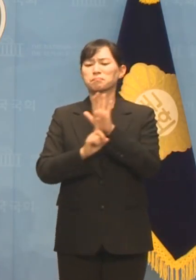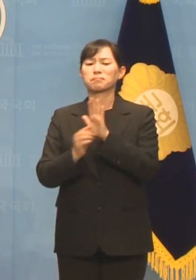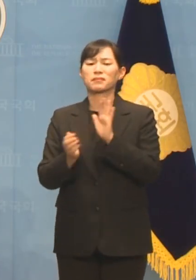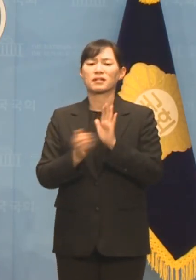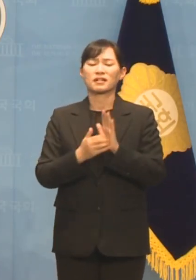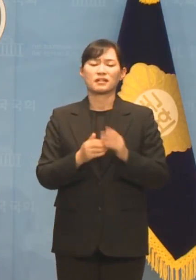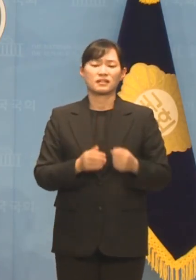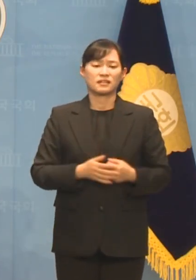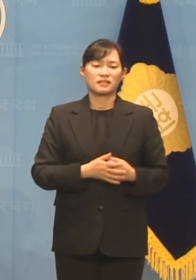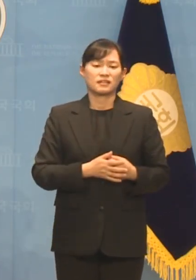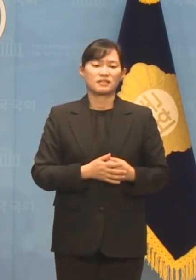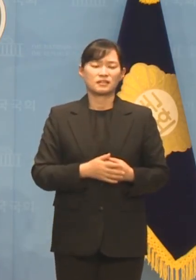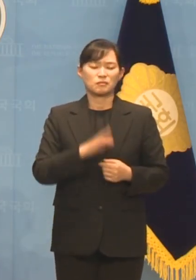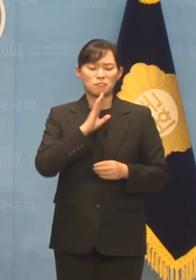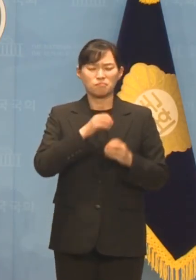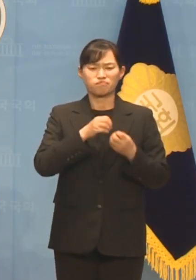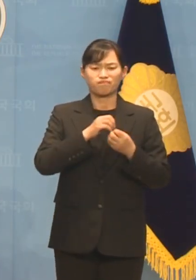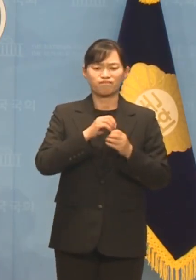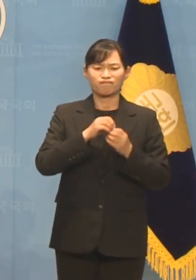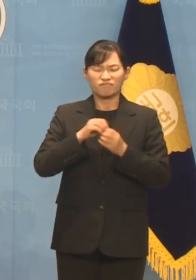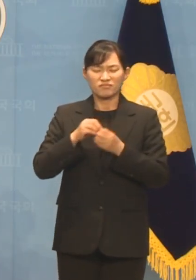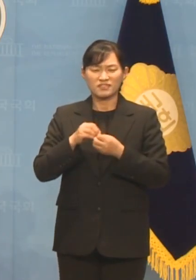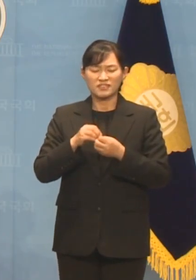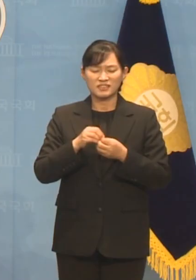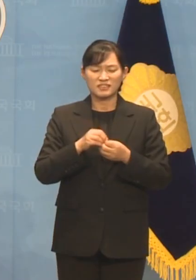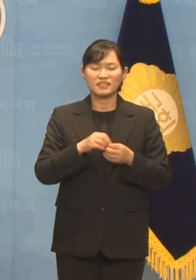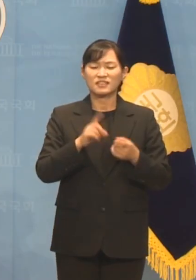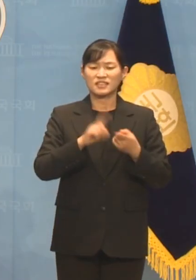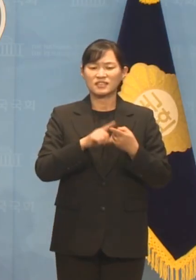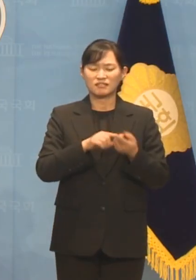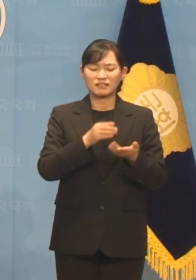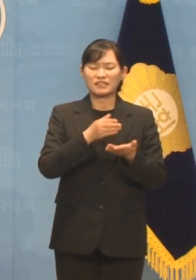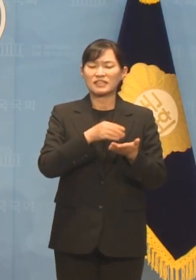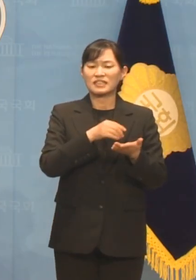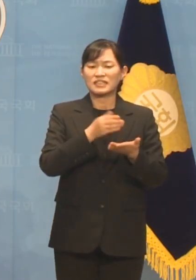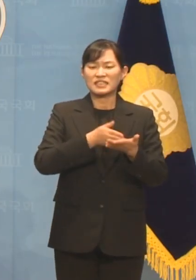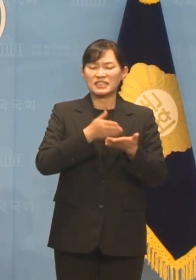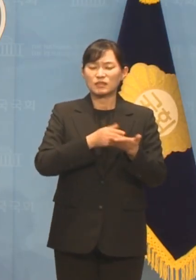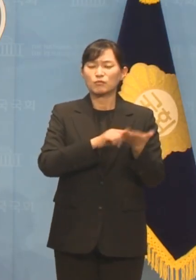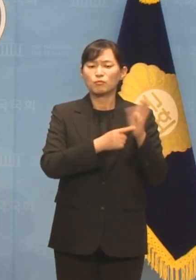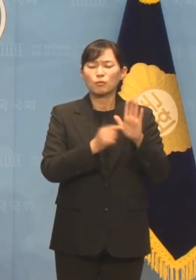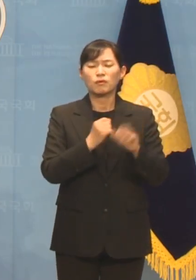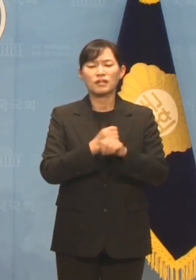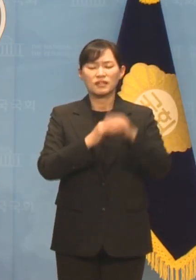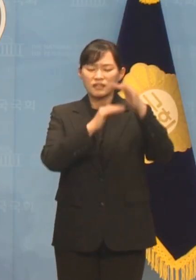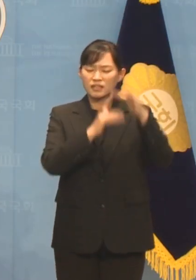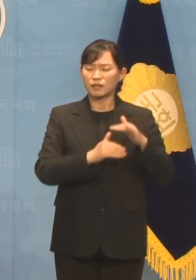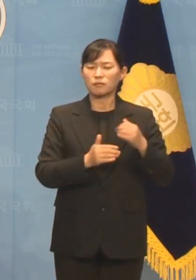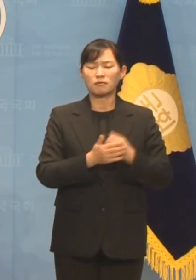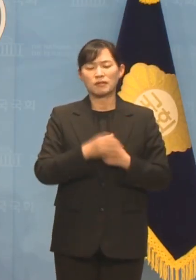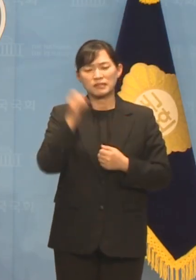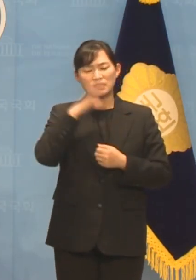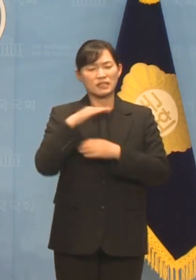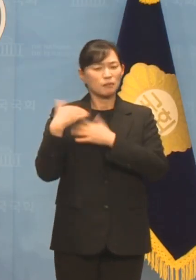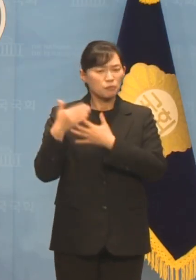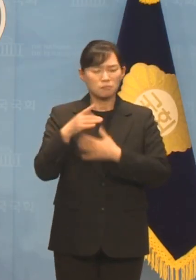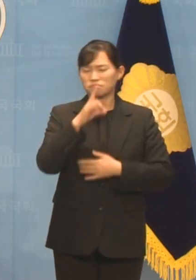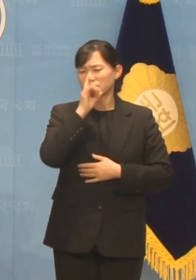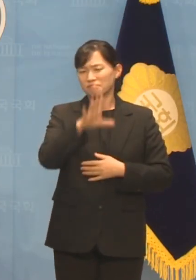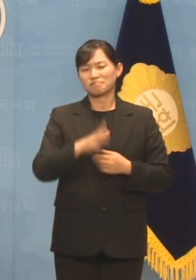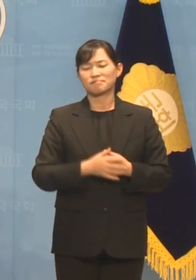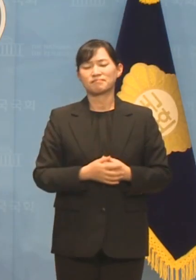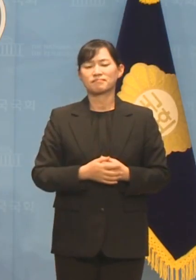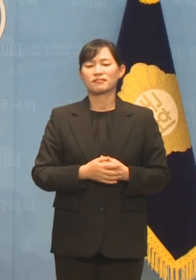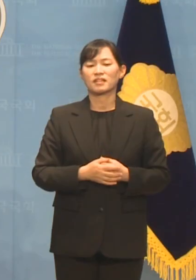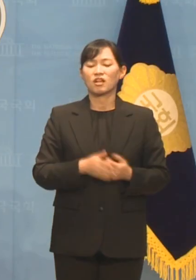않은 모략성 인터뷰를 기사화한 행태는 저희가 묵과하지 않겠다는 말씀과